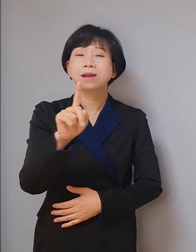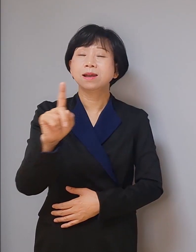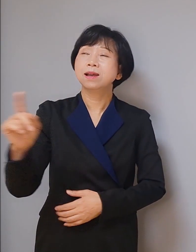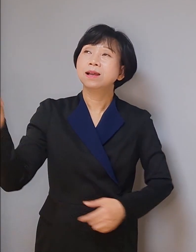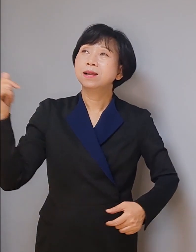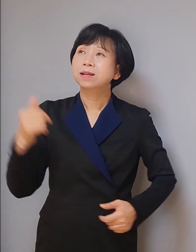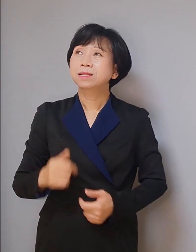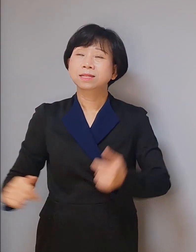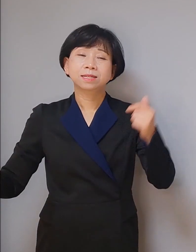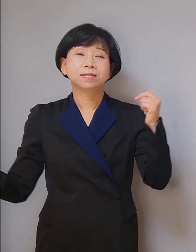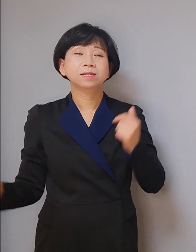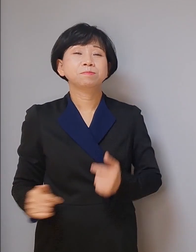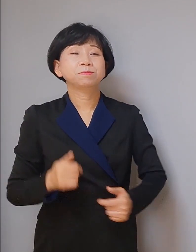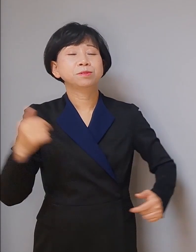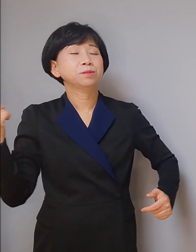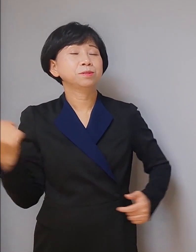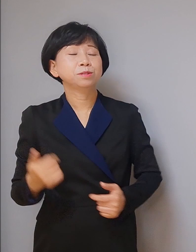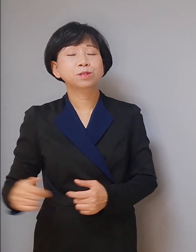성도들아